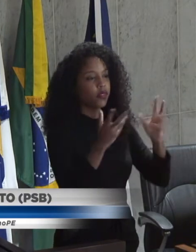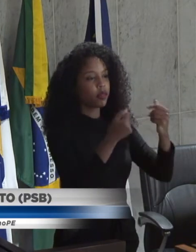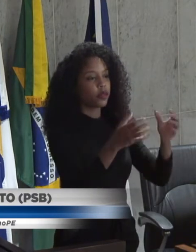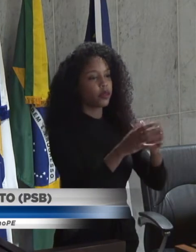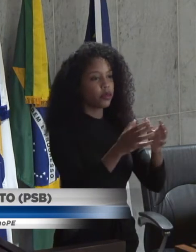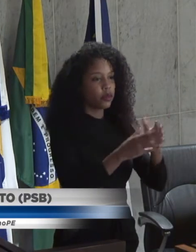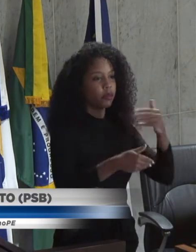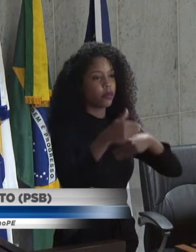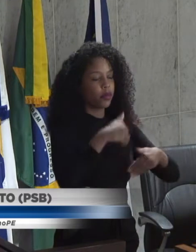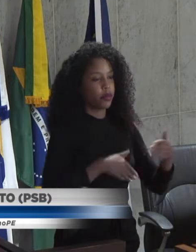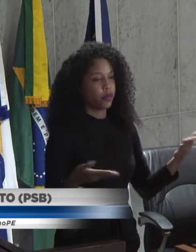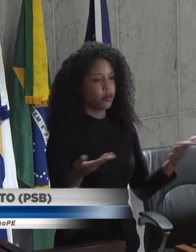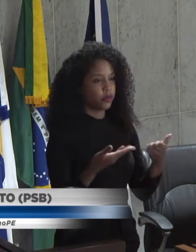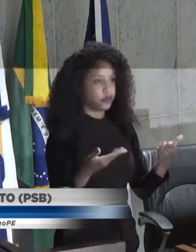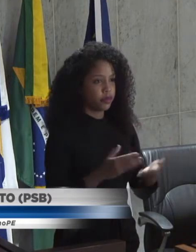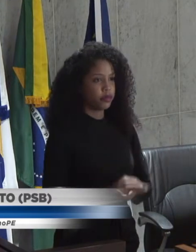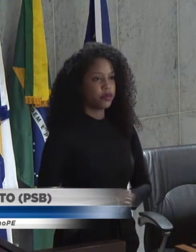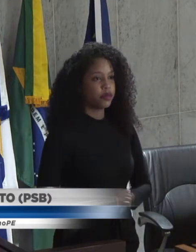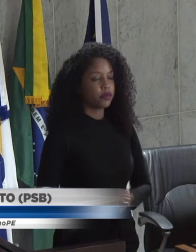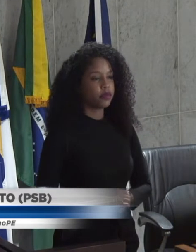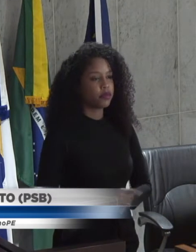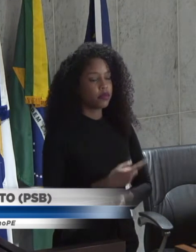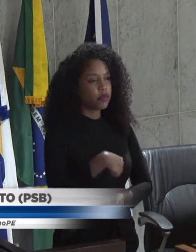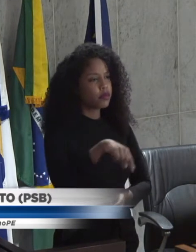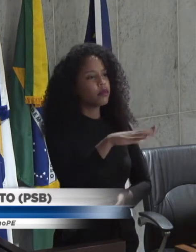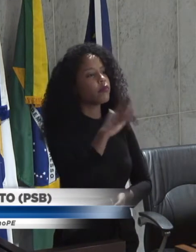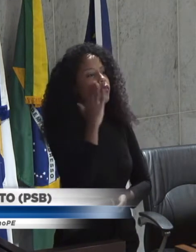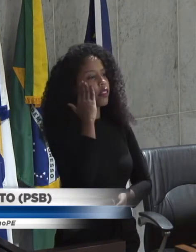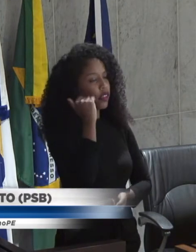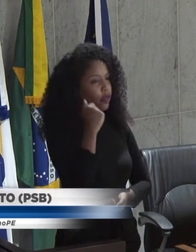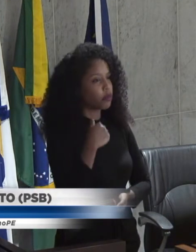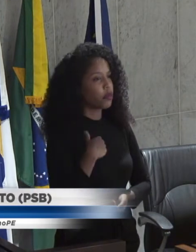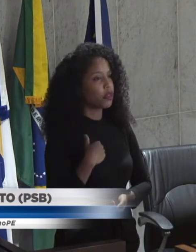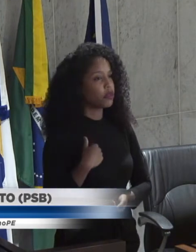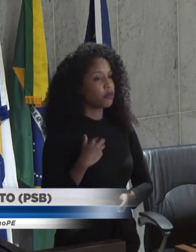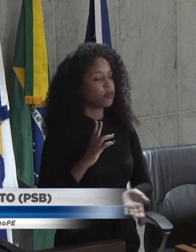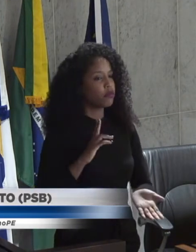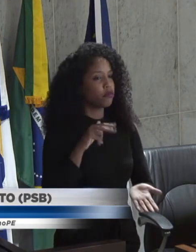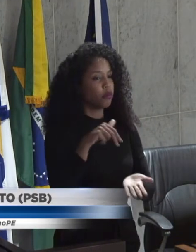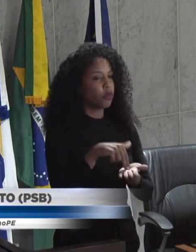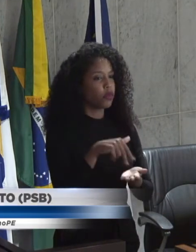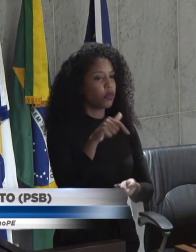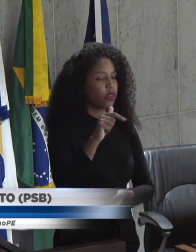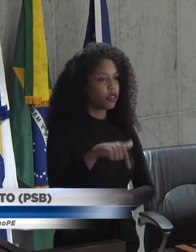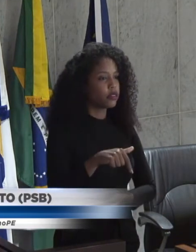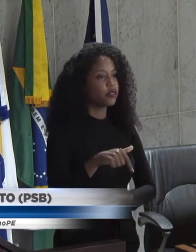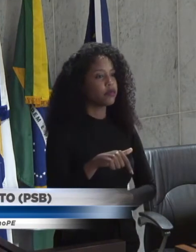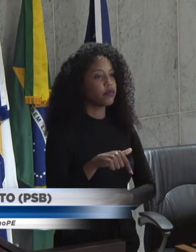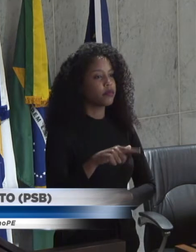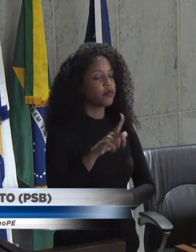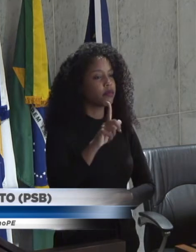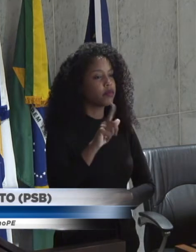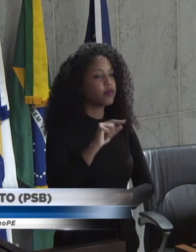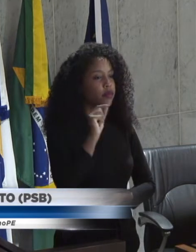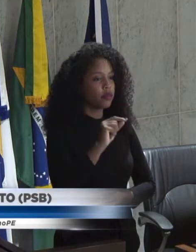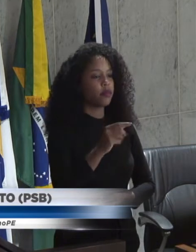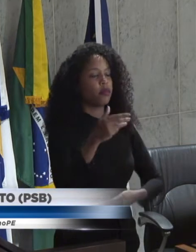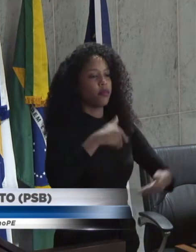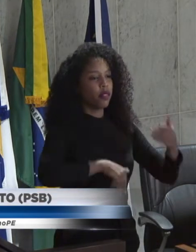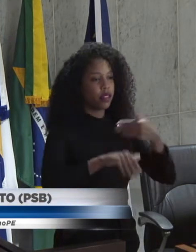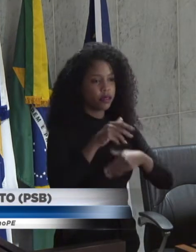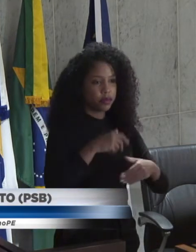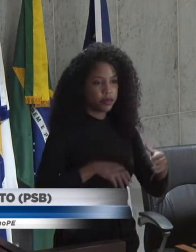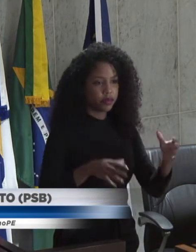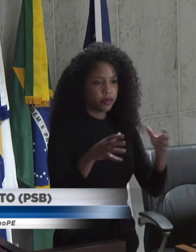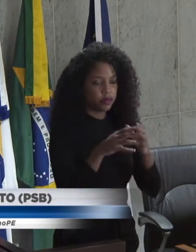presente aqui. Nós, companheiros, vocês sabem, eu estou aqui nessa casa fruto de uma participação do conjunto